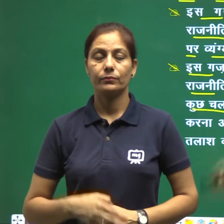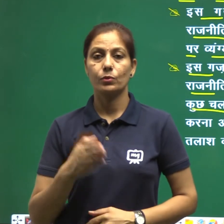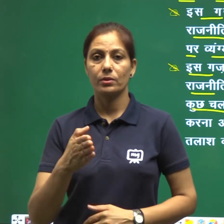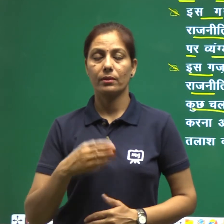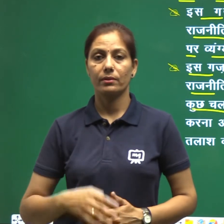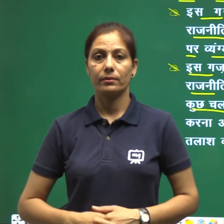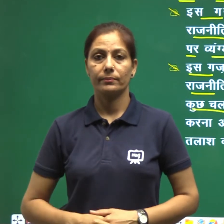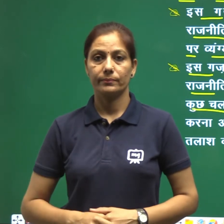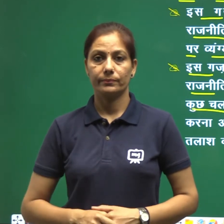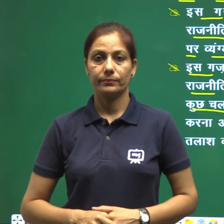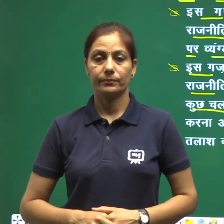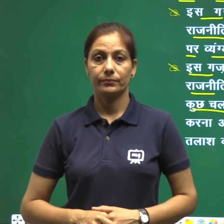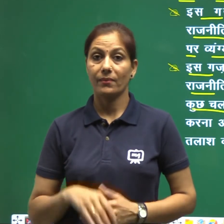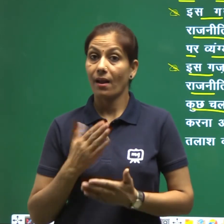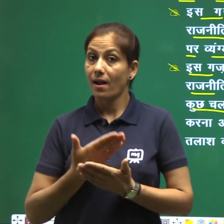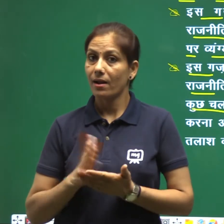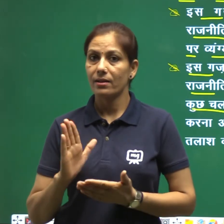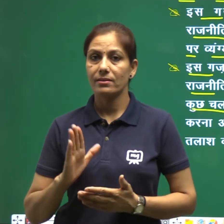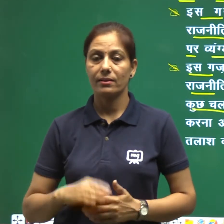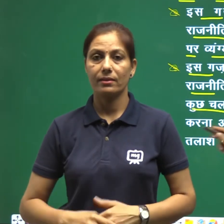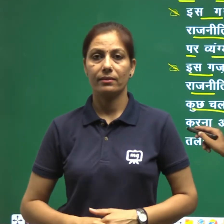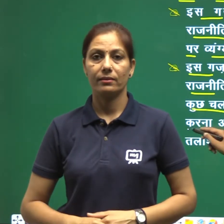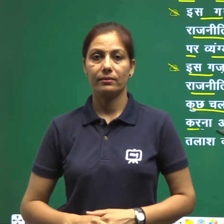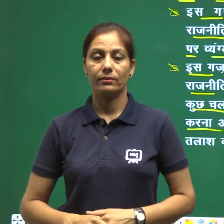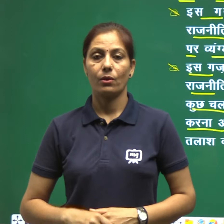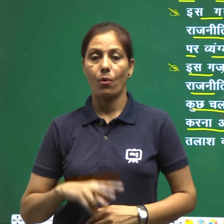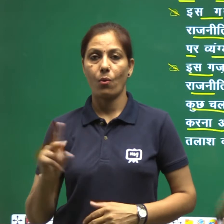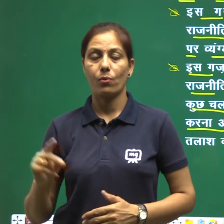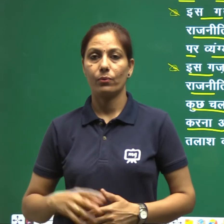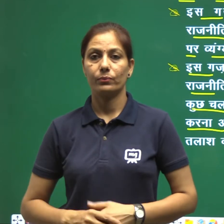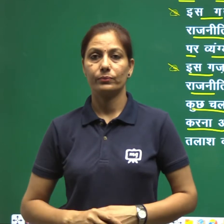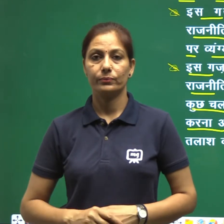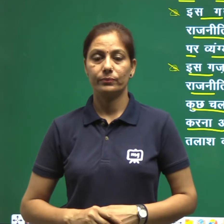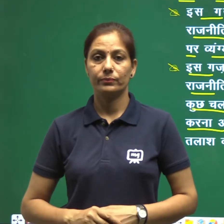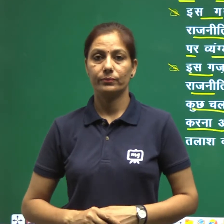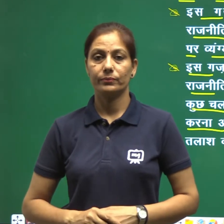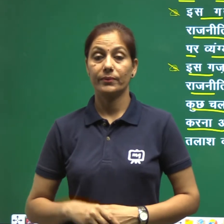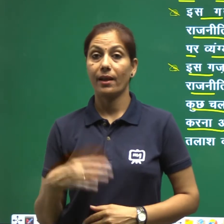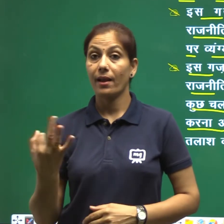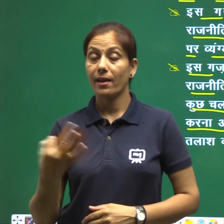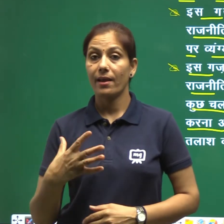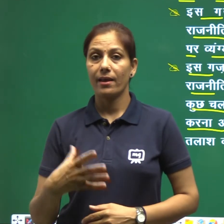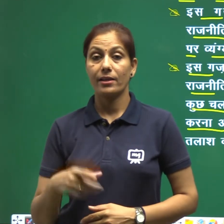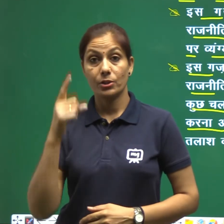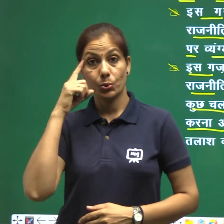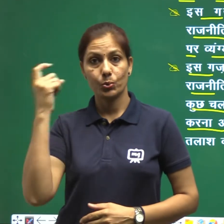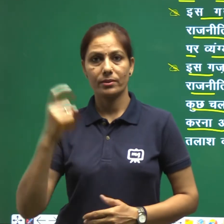उसे खारिज करना और नए विकल्प की